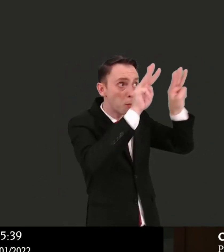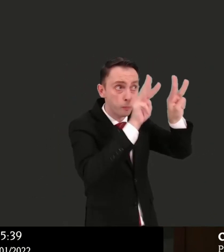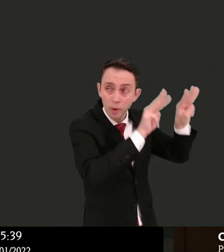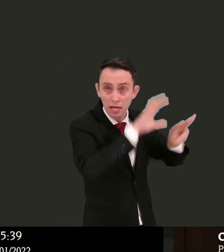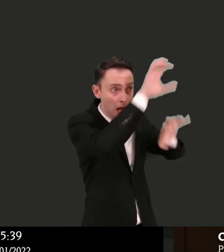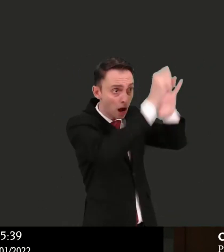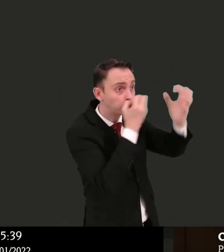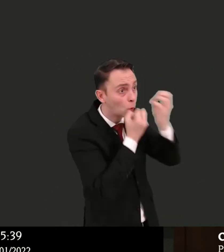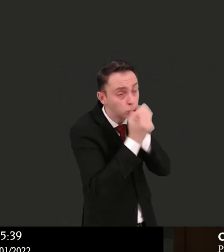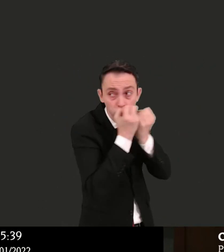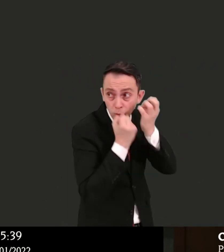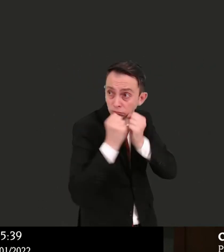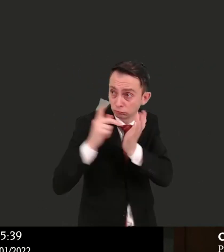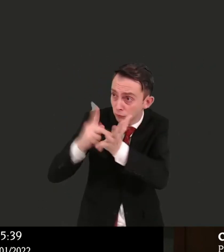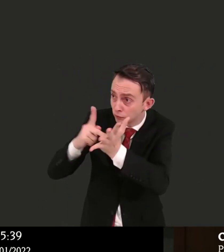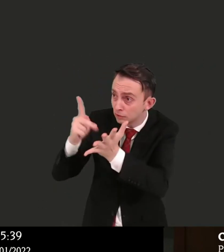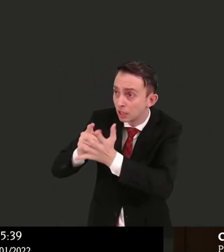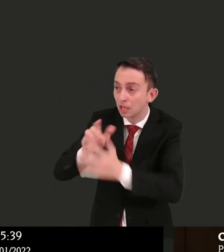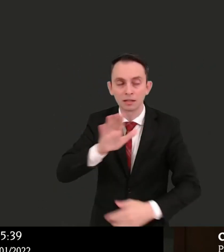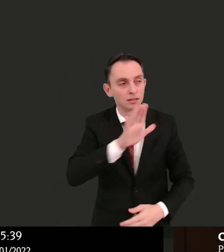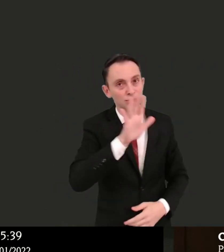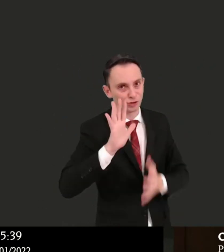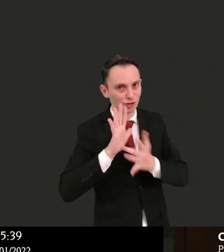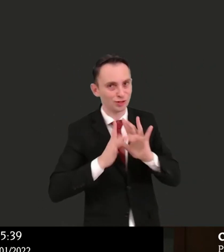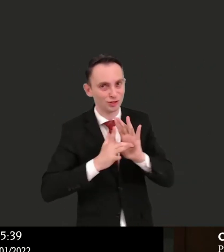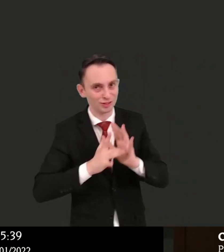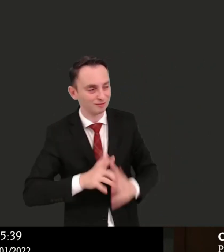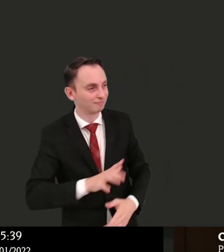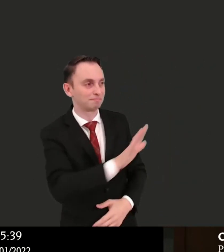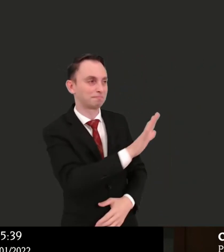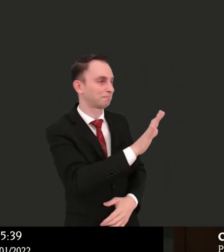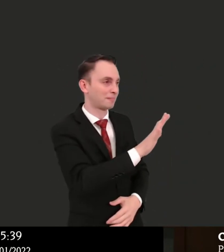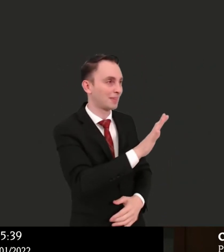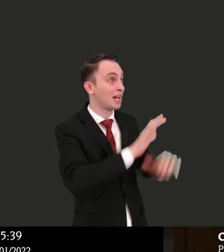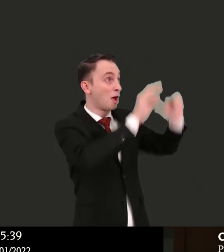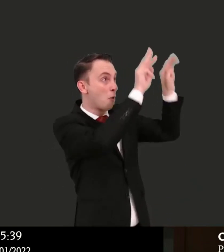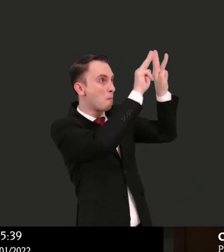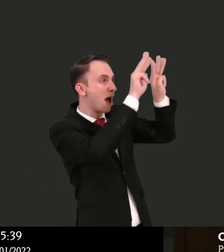aí, ó, o pão que desce do céu sou eu.